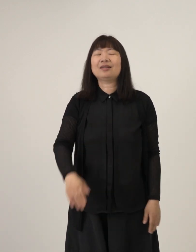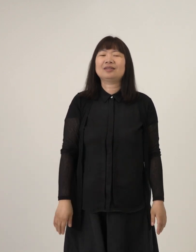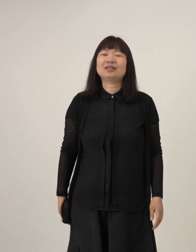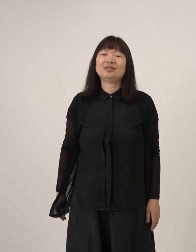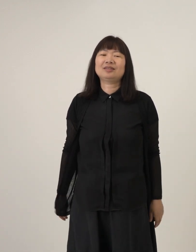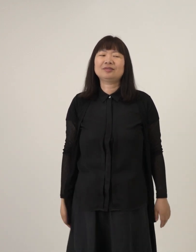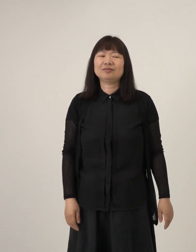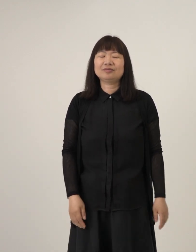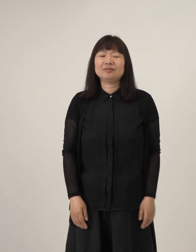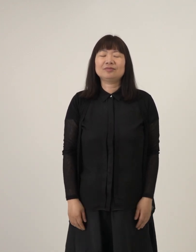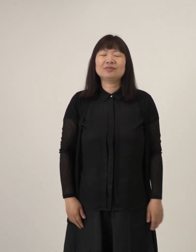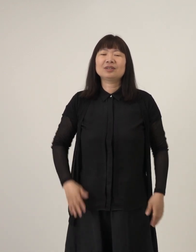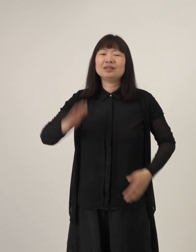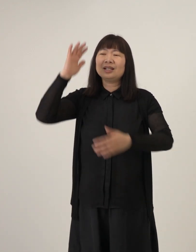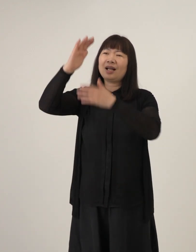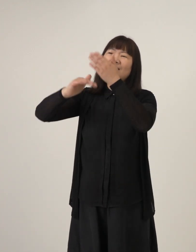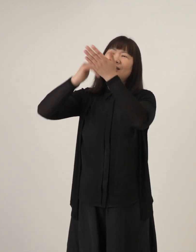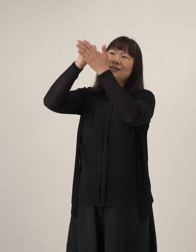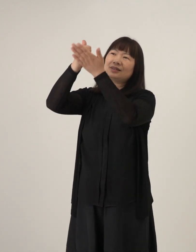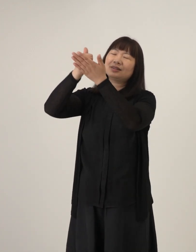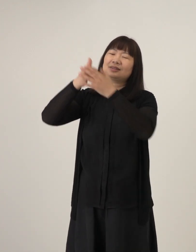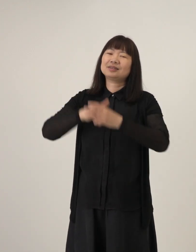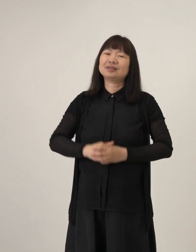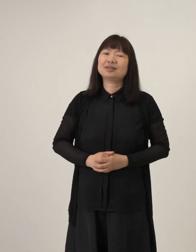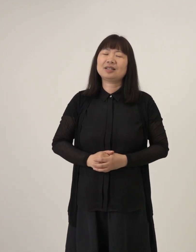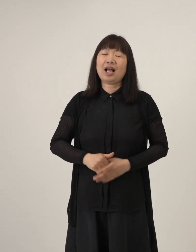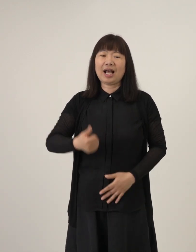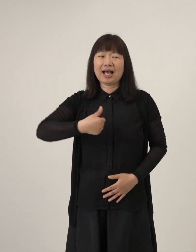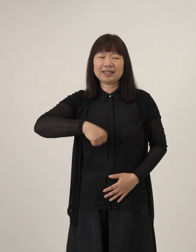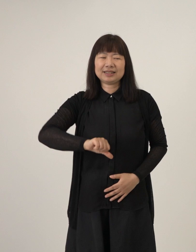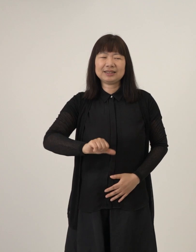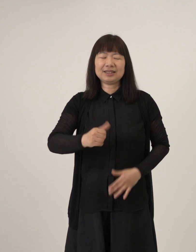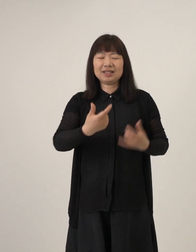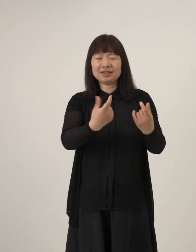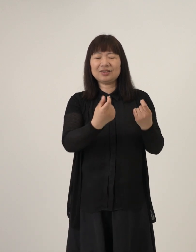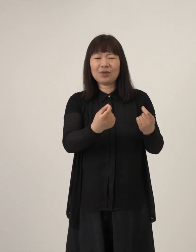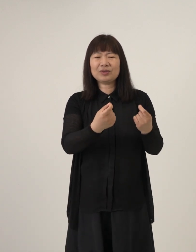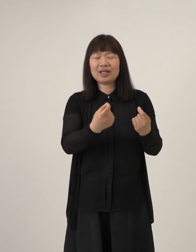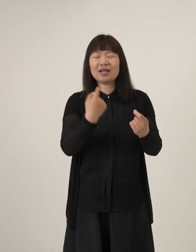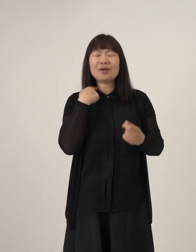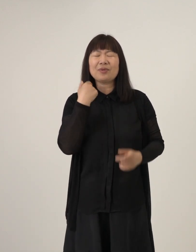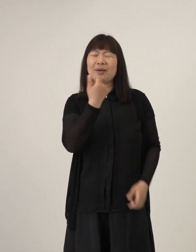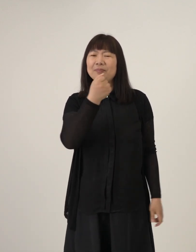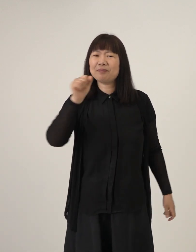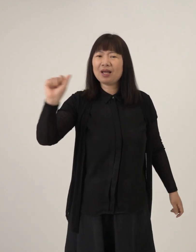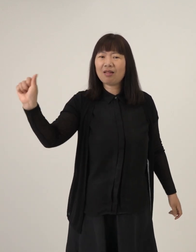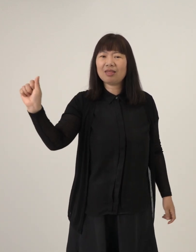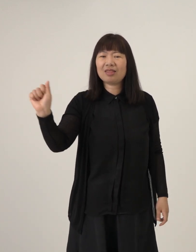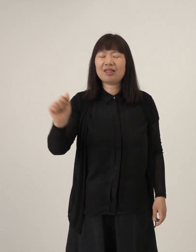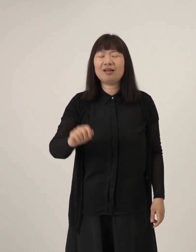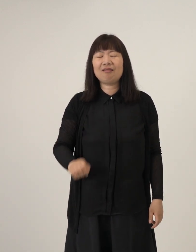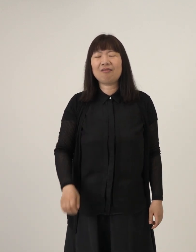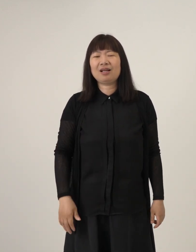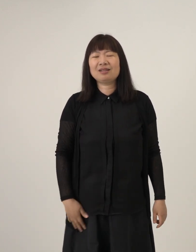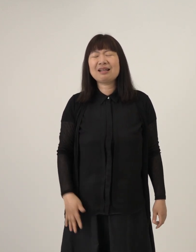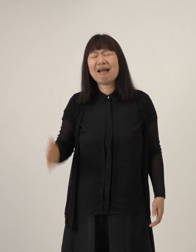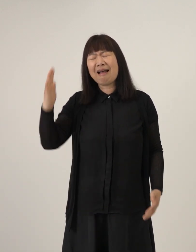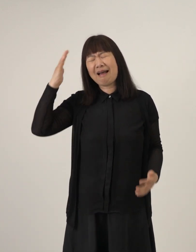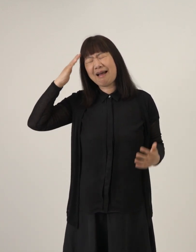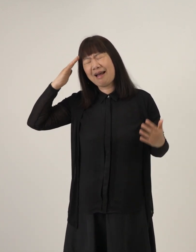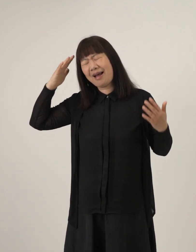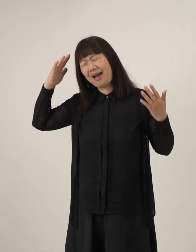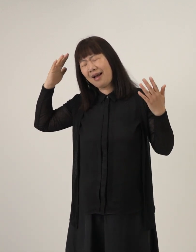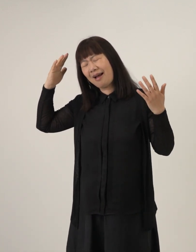그런데 하나님은 그 아들을 그렇게 외면하여 캄캄함 속에